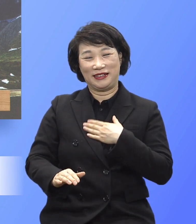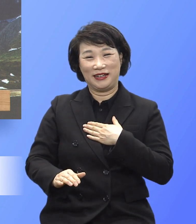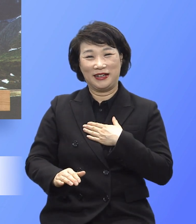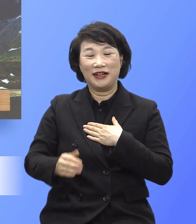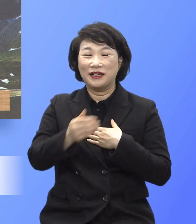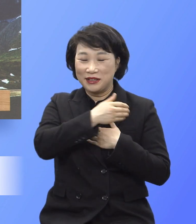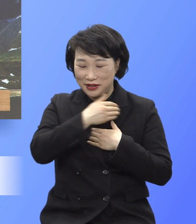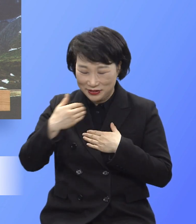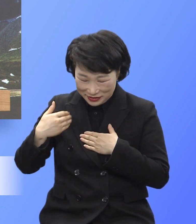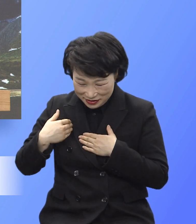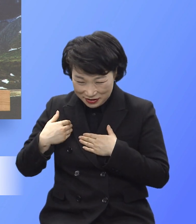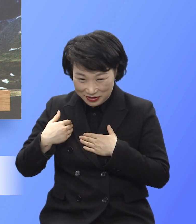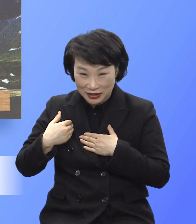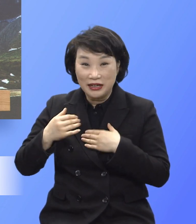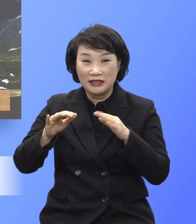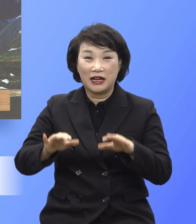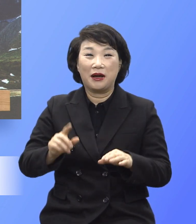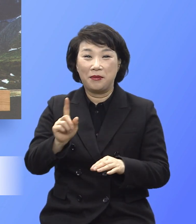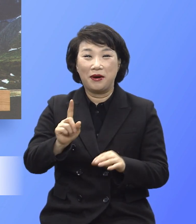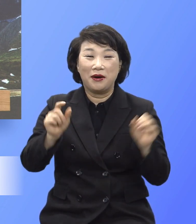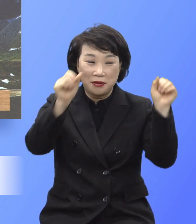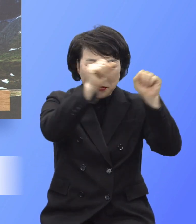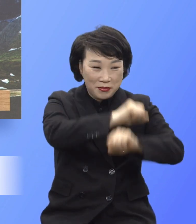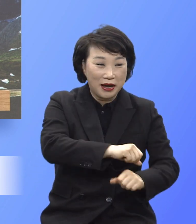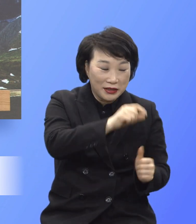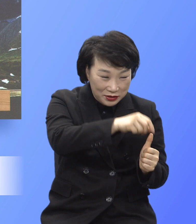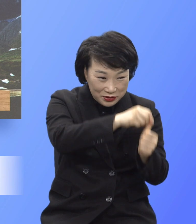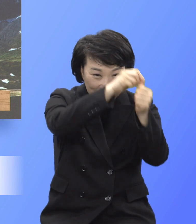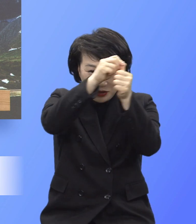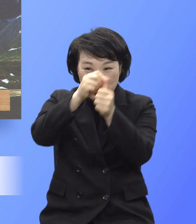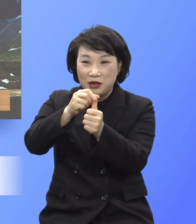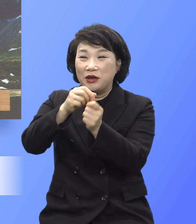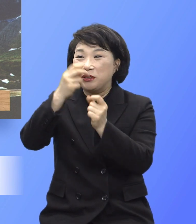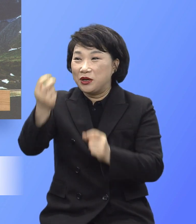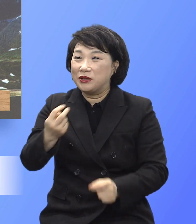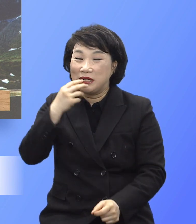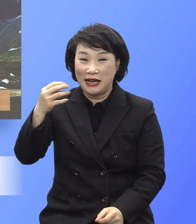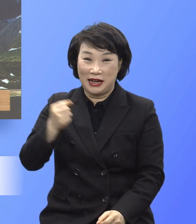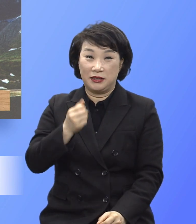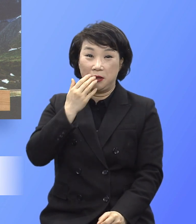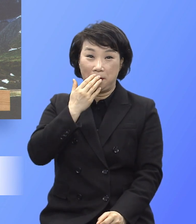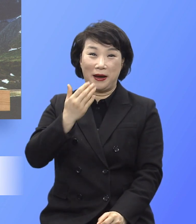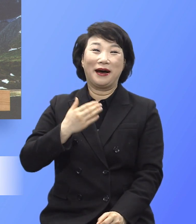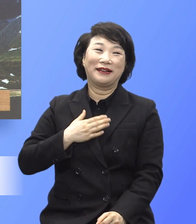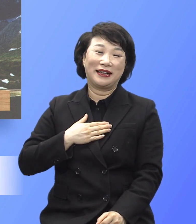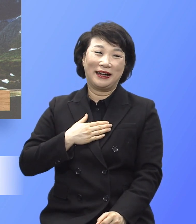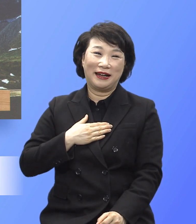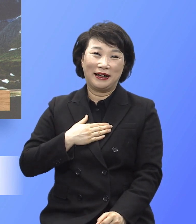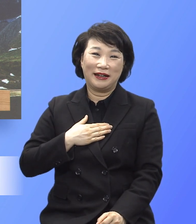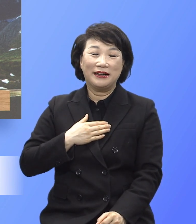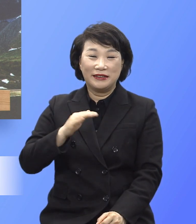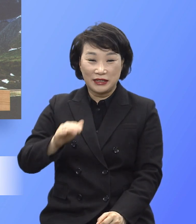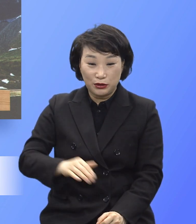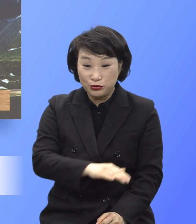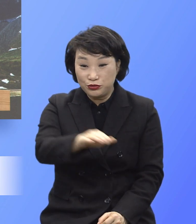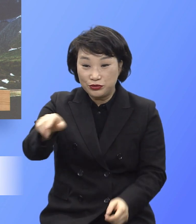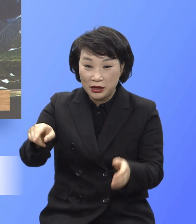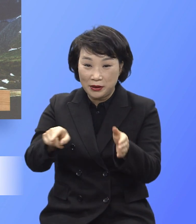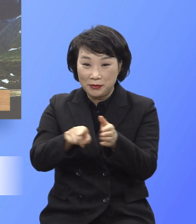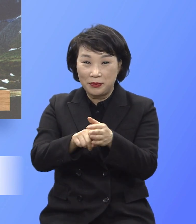넉넉히 멸망해서 영생을 얻게 된다고 말했더니, 그래서 우리의